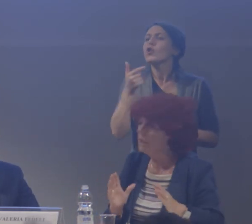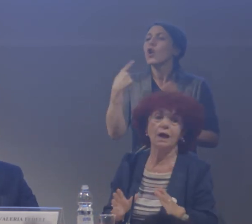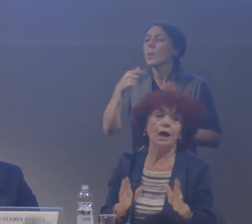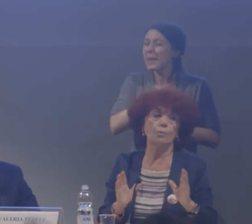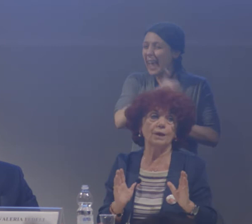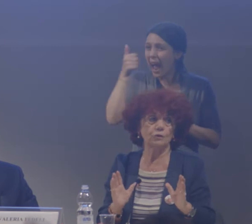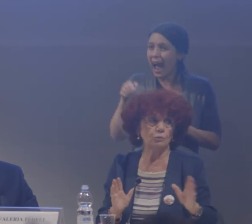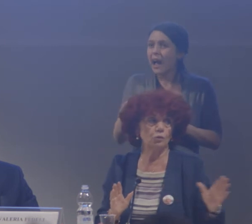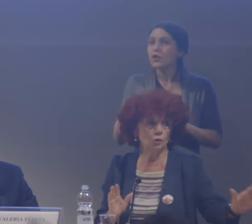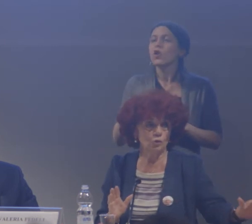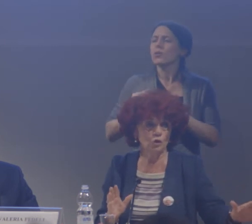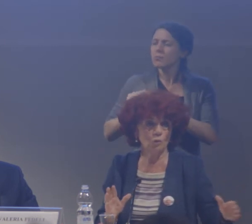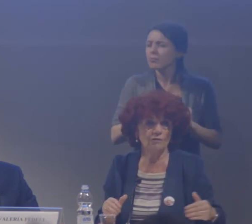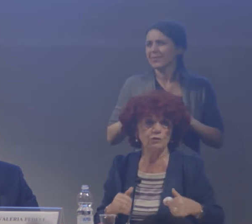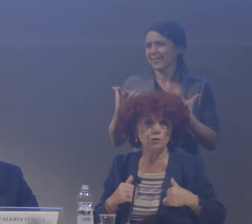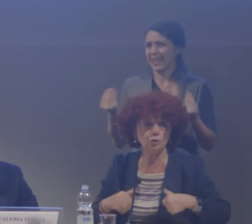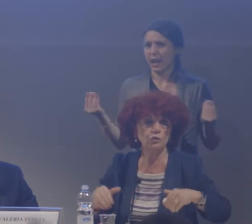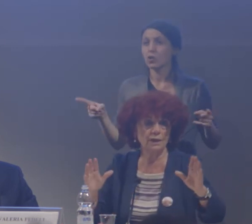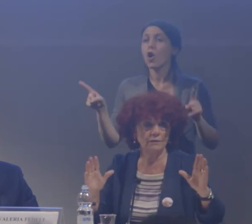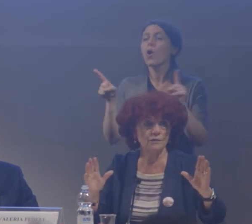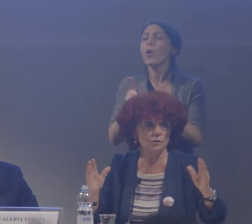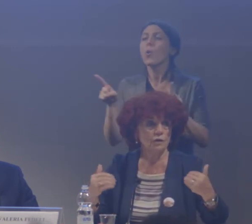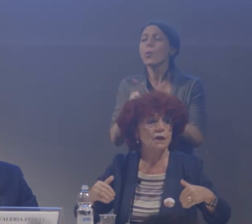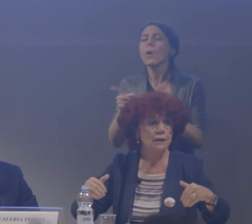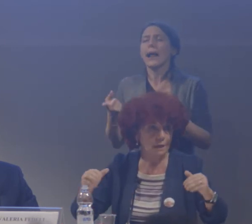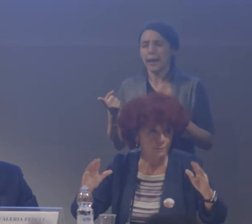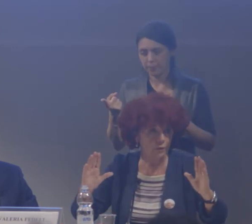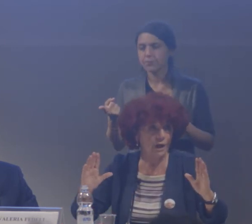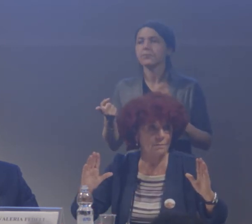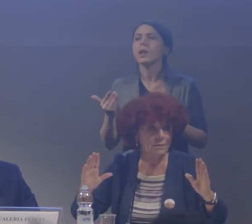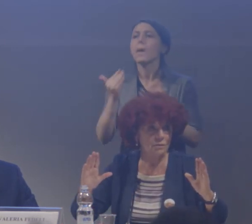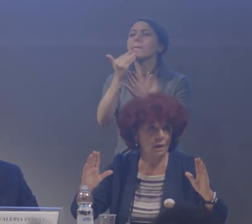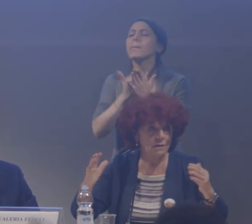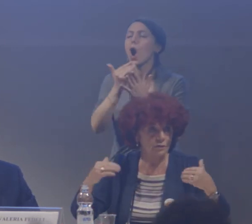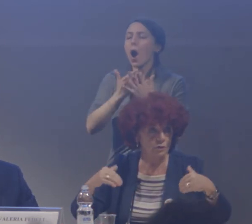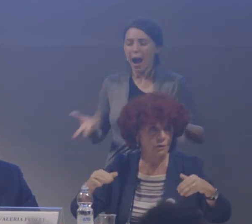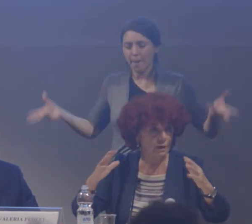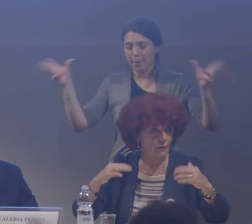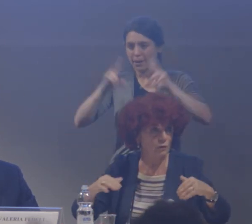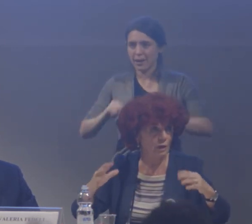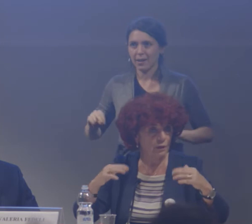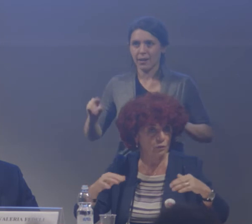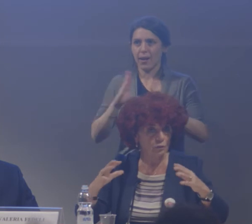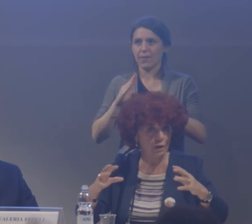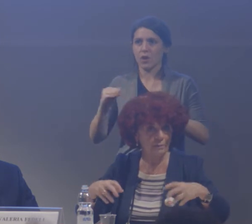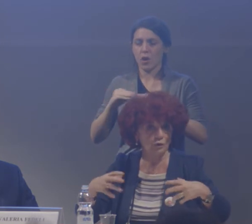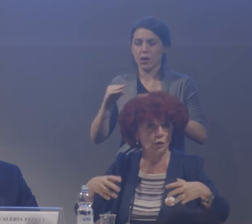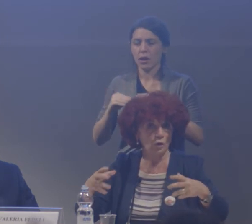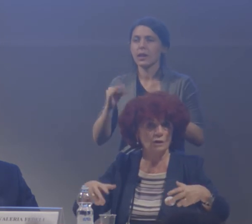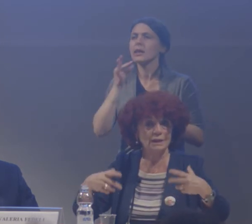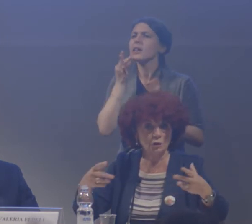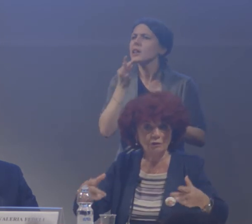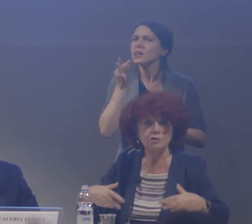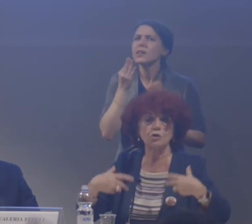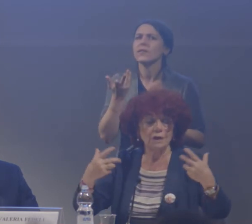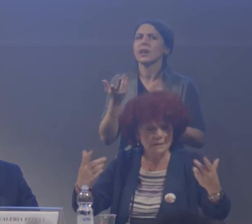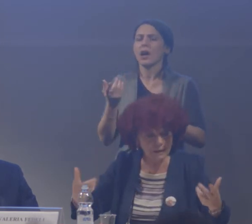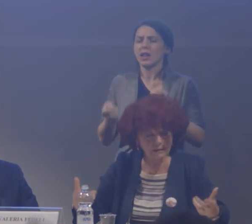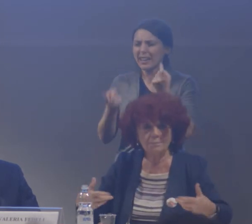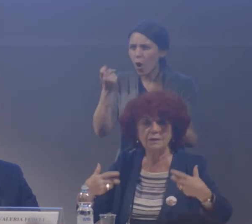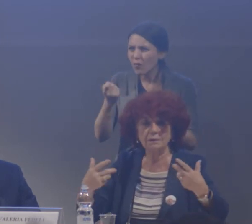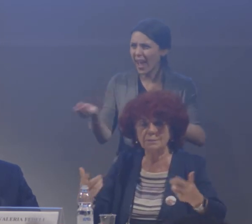lui ha operato molto, così come ha fatto tutta la revisione dei programmi scolastici, quindi arrivando anche a tutto un elemento di